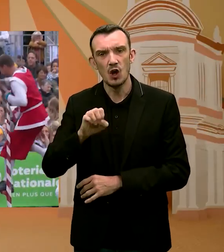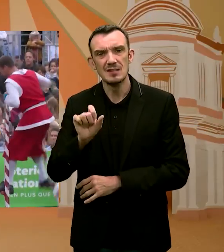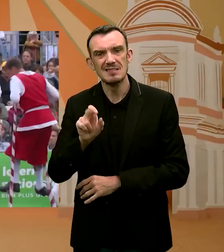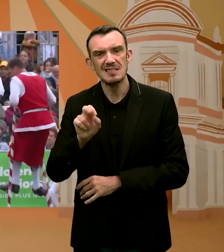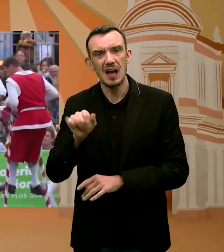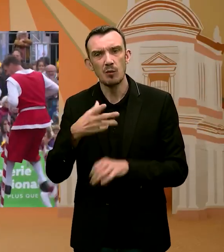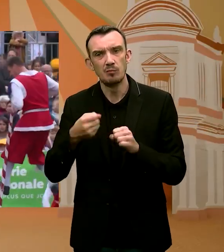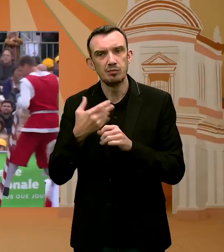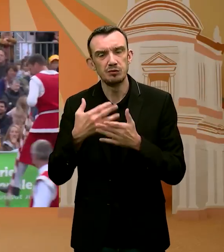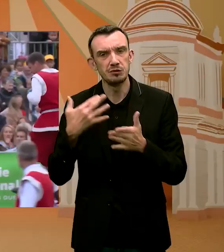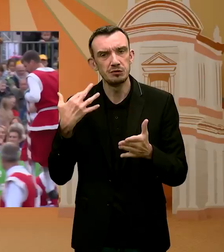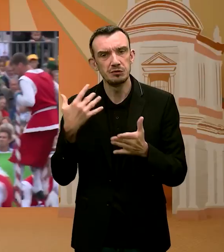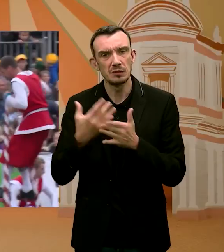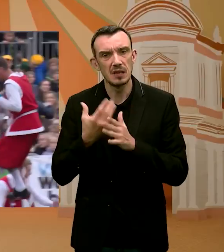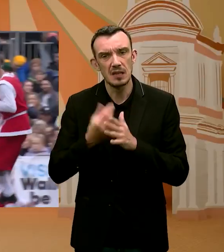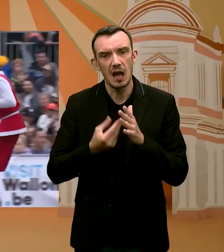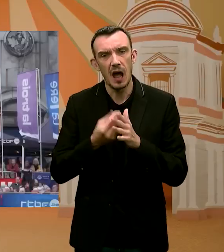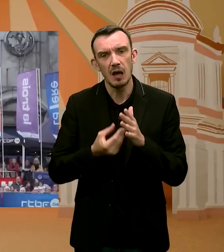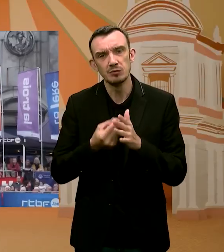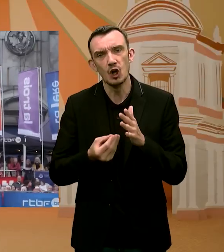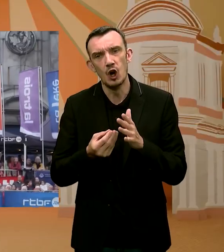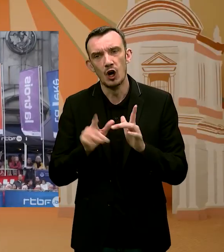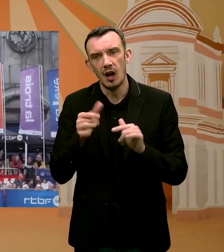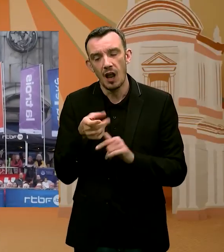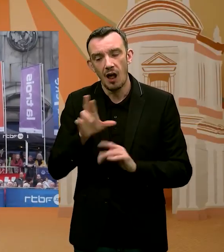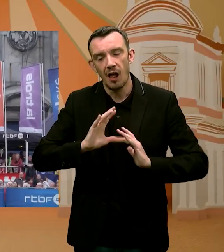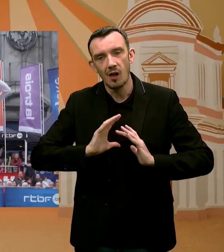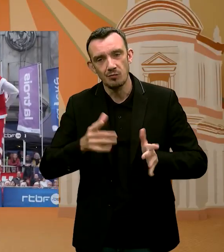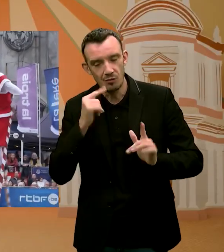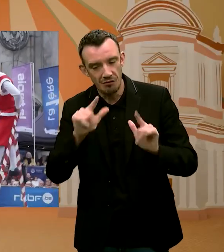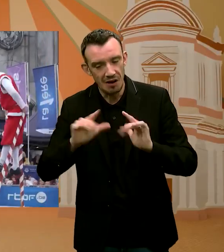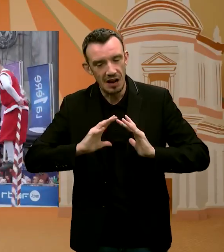vraiment montré son dévouement au groupe, donc c'était vraiment chouette qu'il participe et qu'il tienne aussi longtemps.